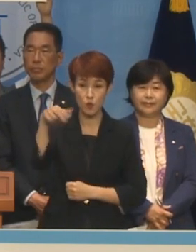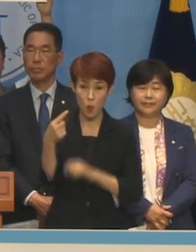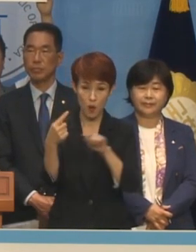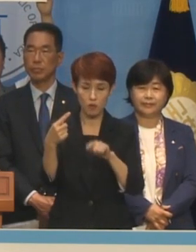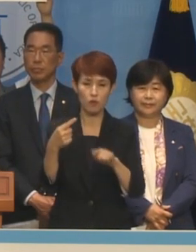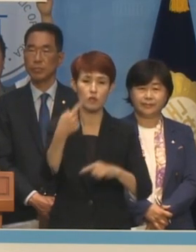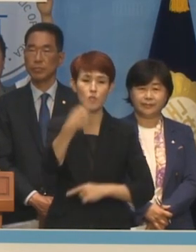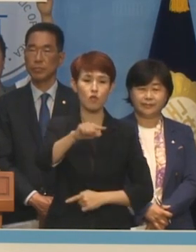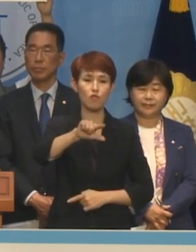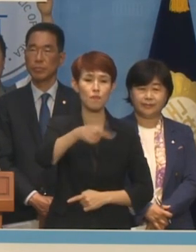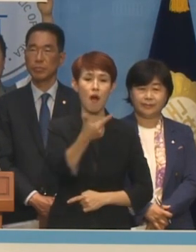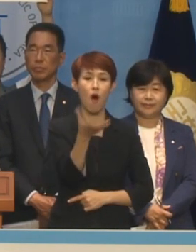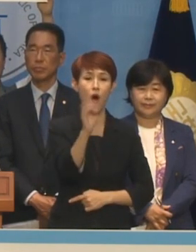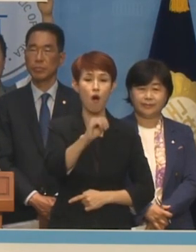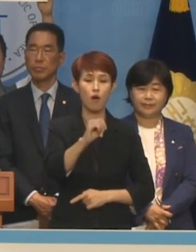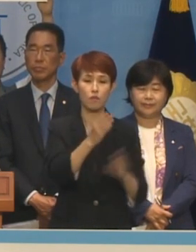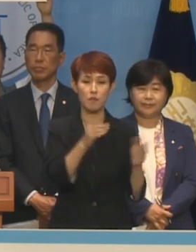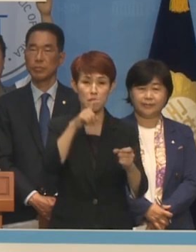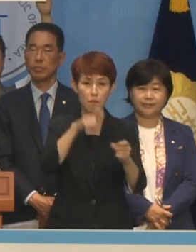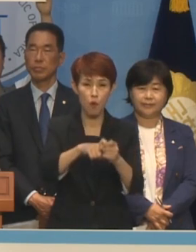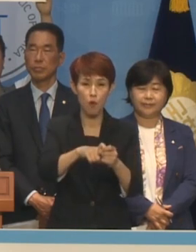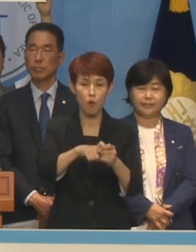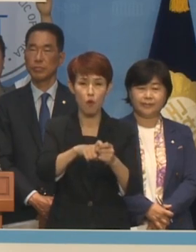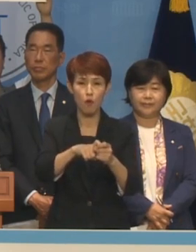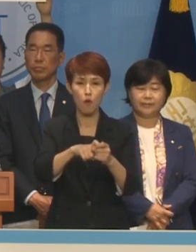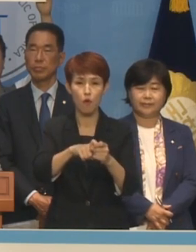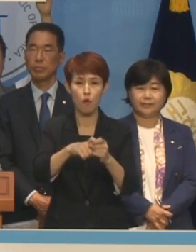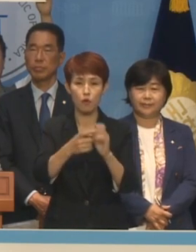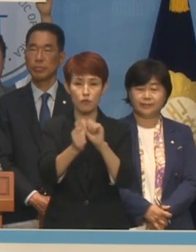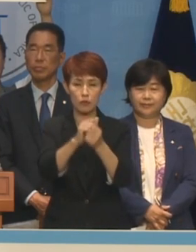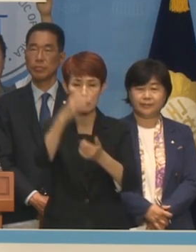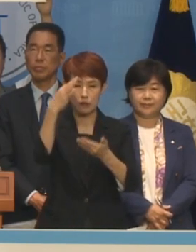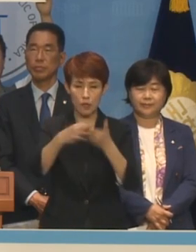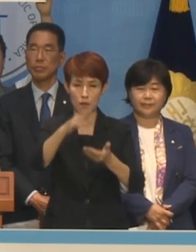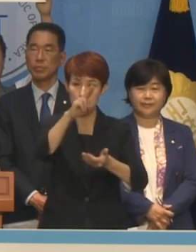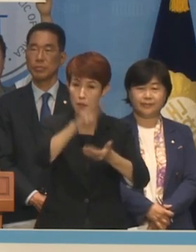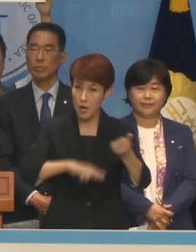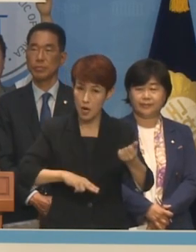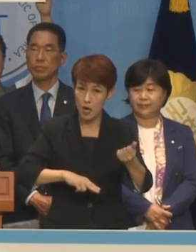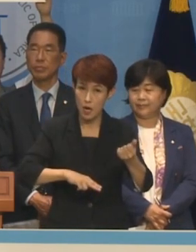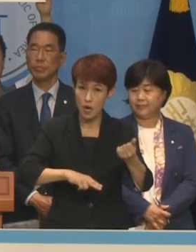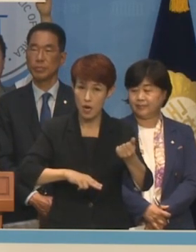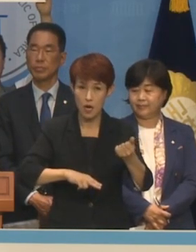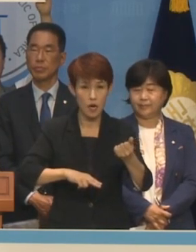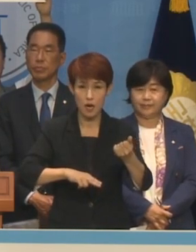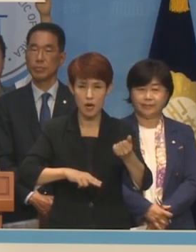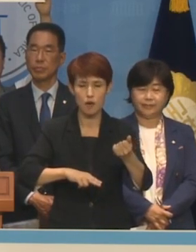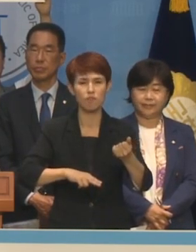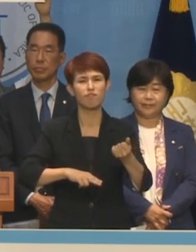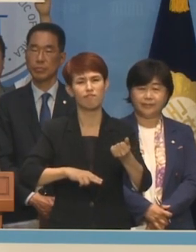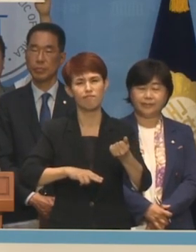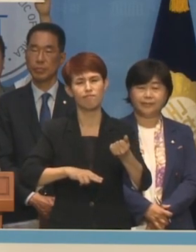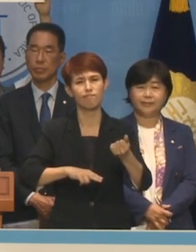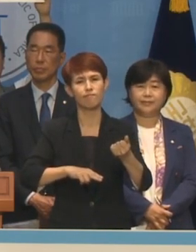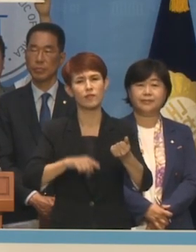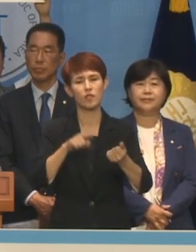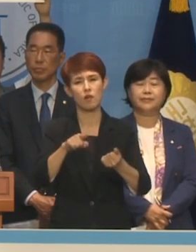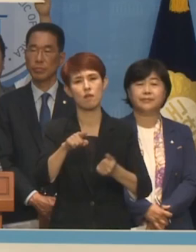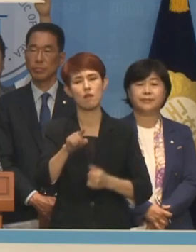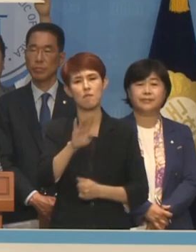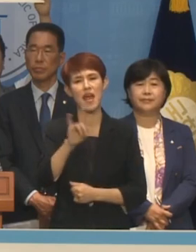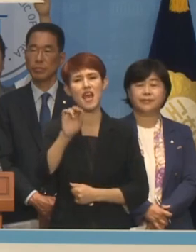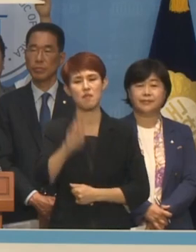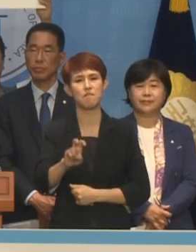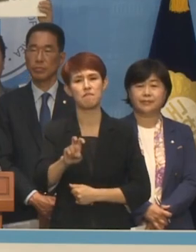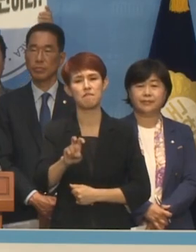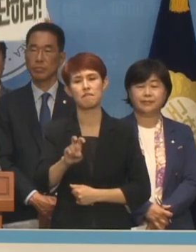1,600억 원을 마련하려고 순자산 가치보다 낮게 한전 KDN 지분을 매각한다면 업무상 배임이라는